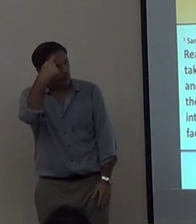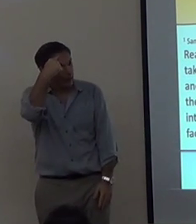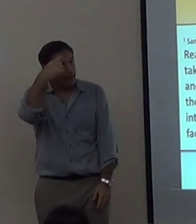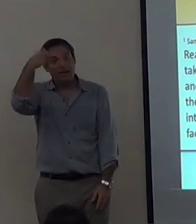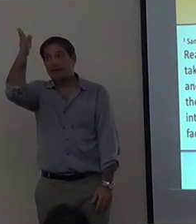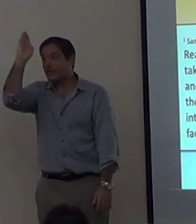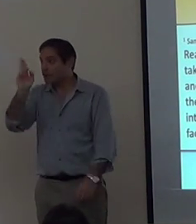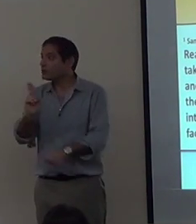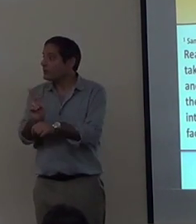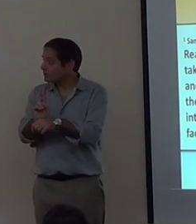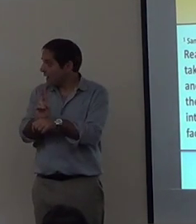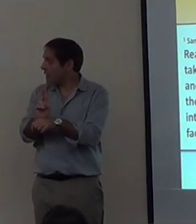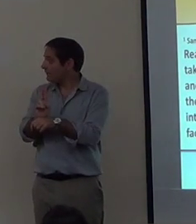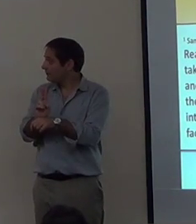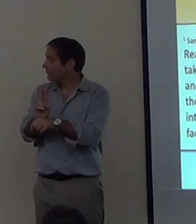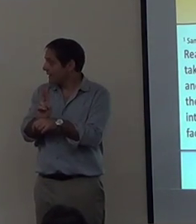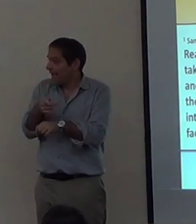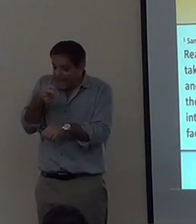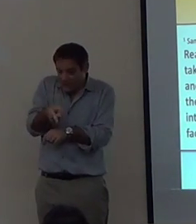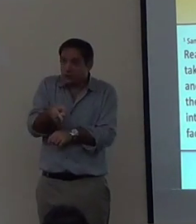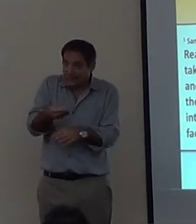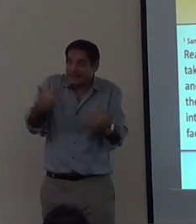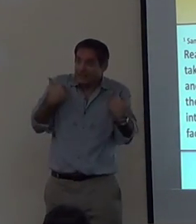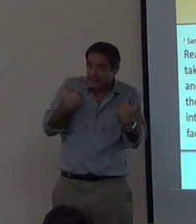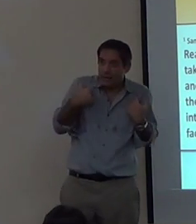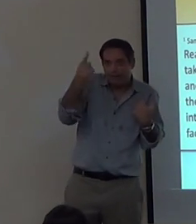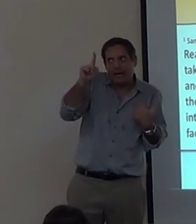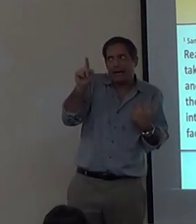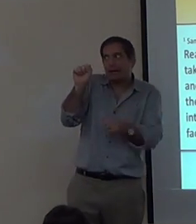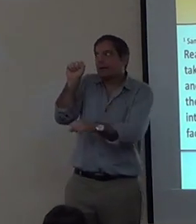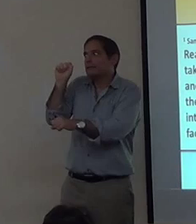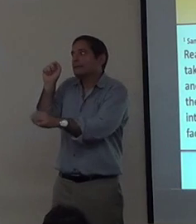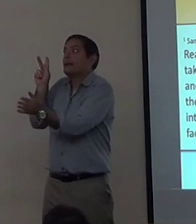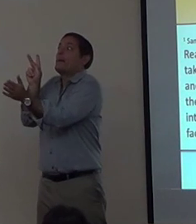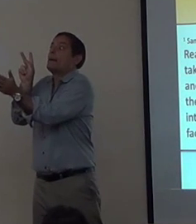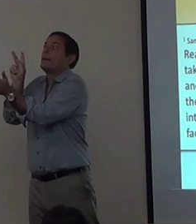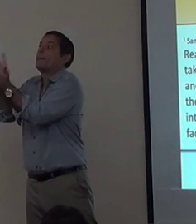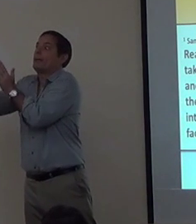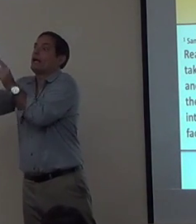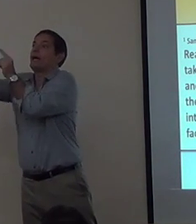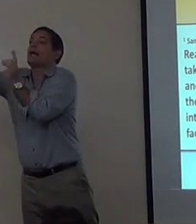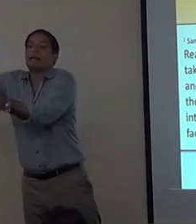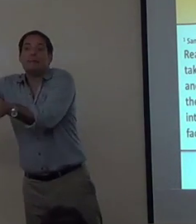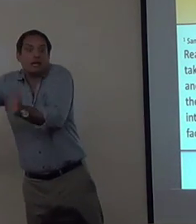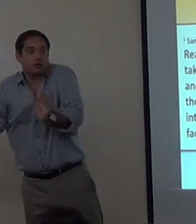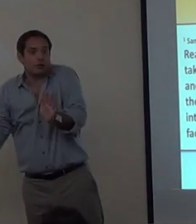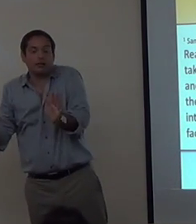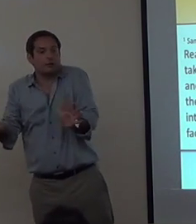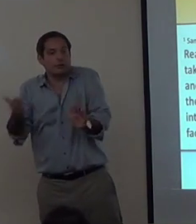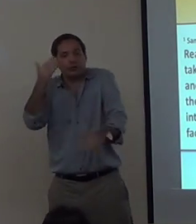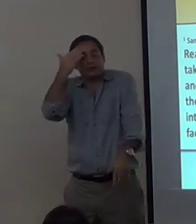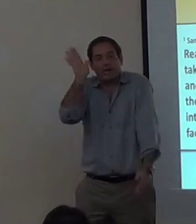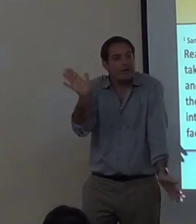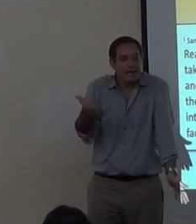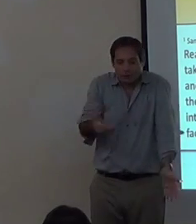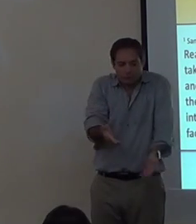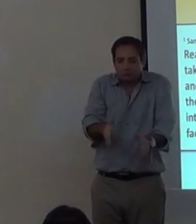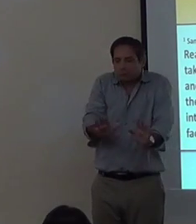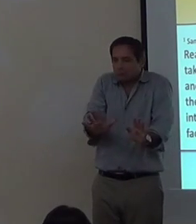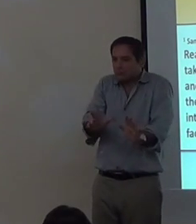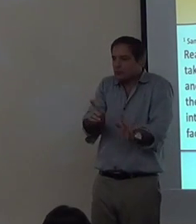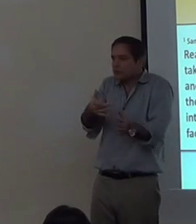nunca él pensó, ¿ok? Que Dios iba a usar eso que él tenía para al enemigo. Él